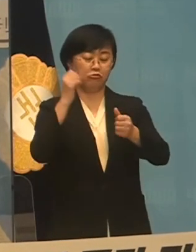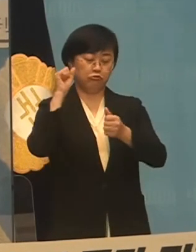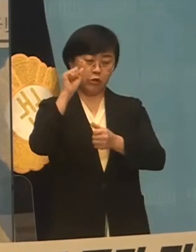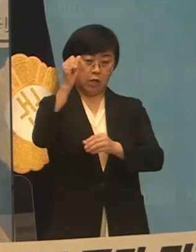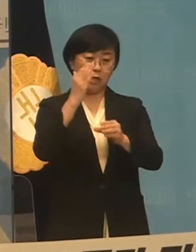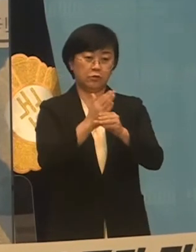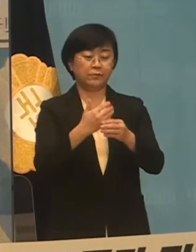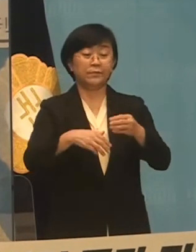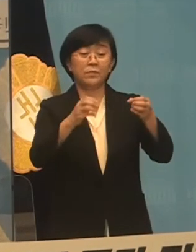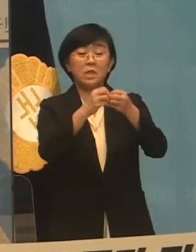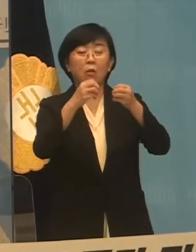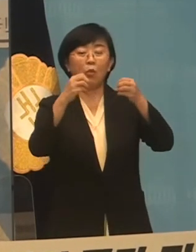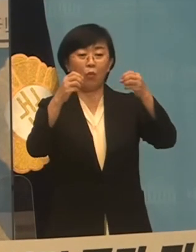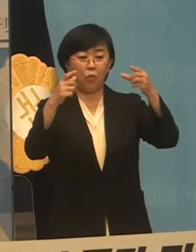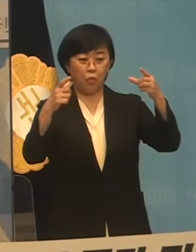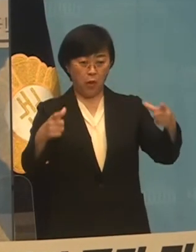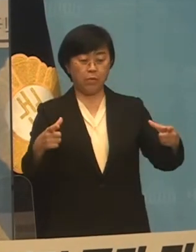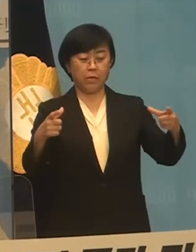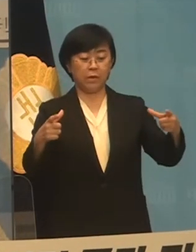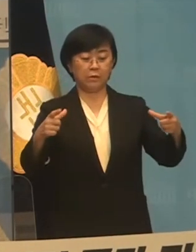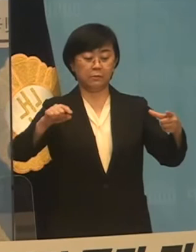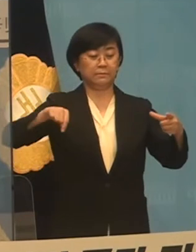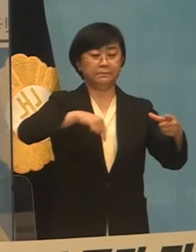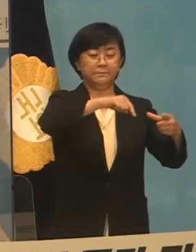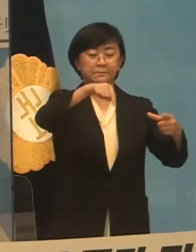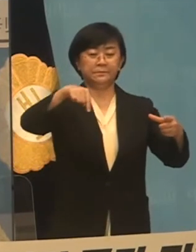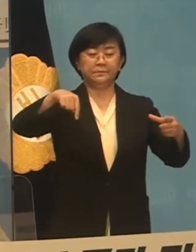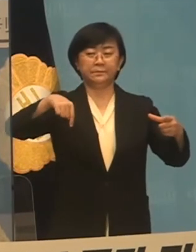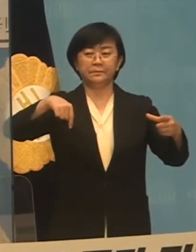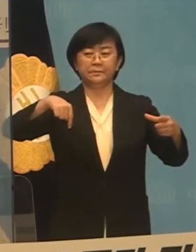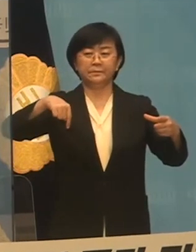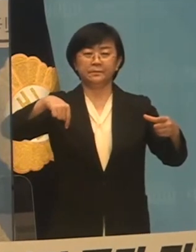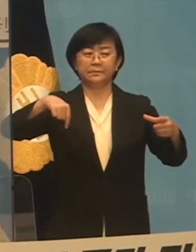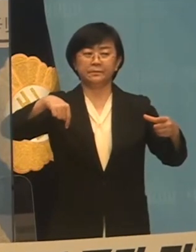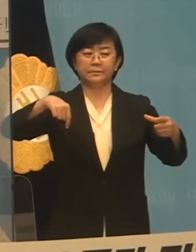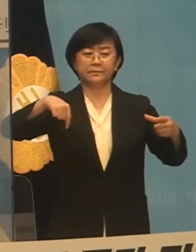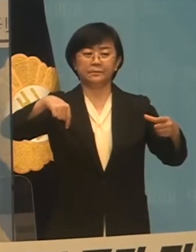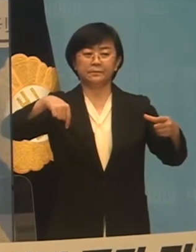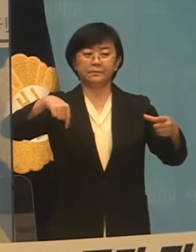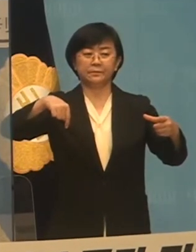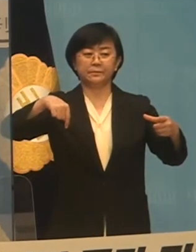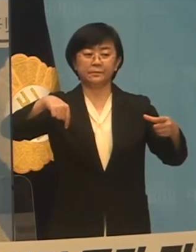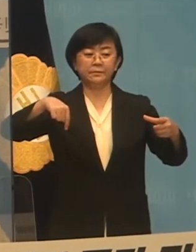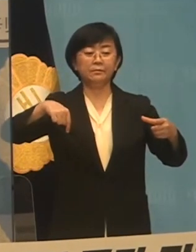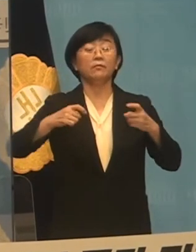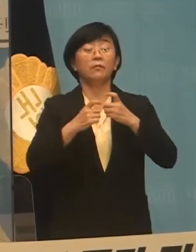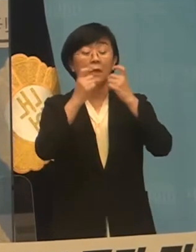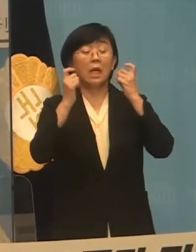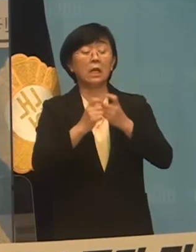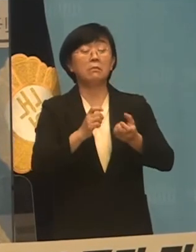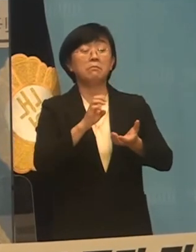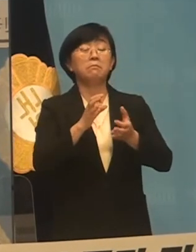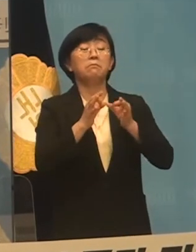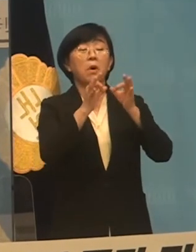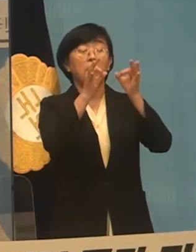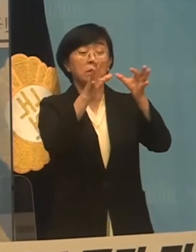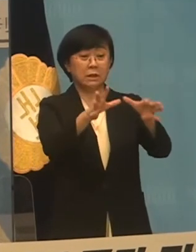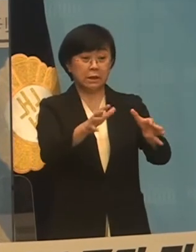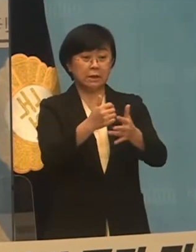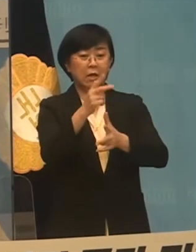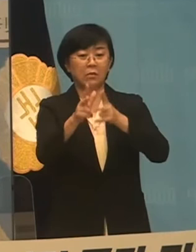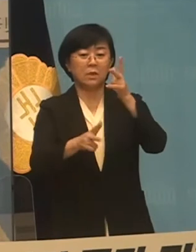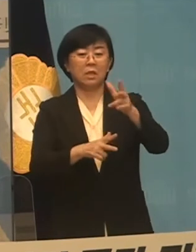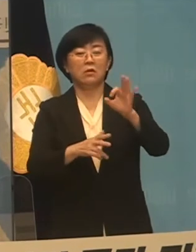지금 창원 간 내에만 해도 그 사모펀드로 인한 사업장이 10개가